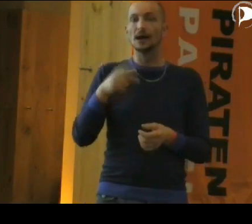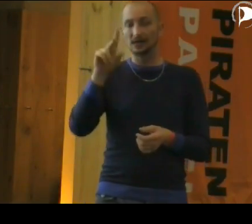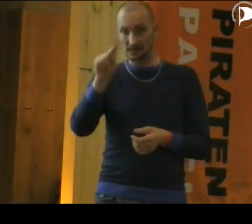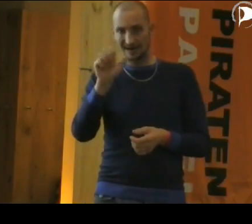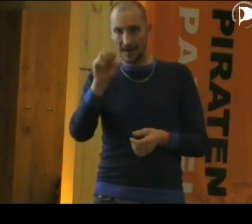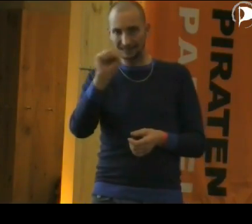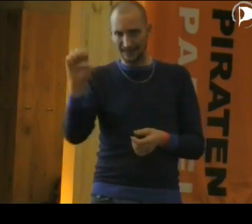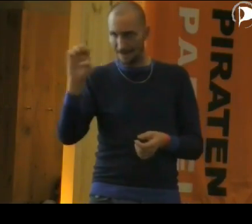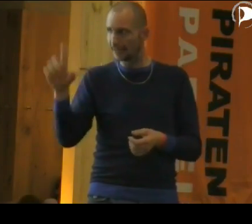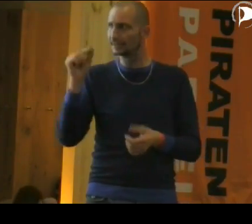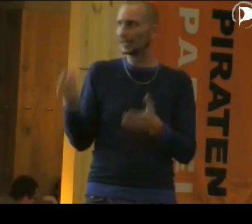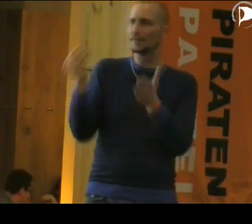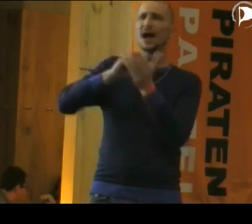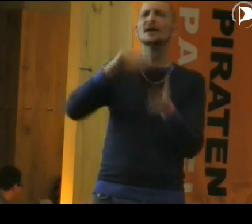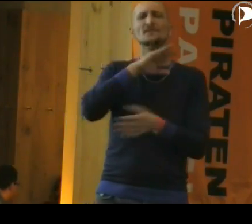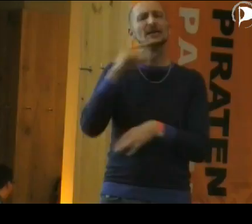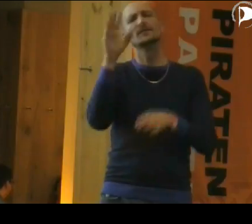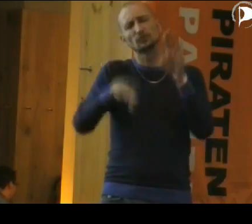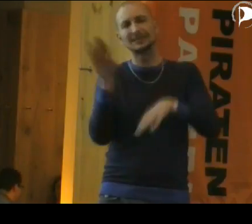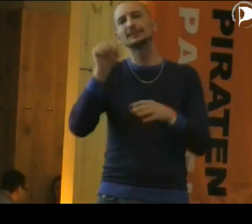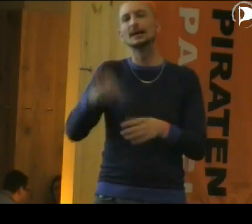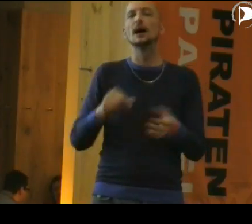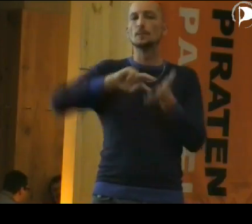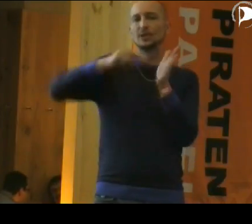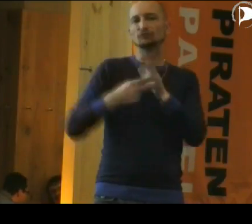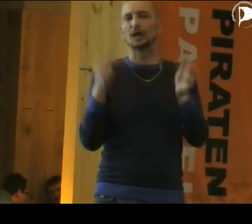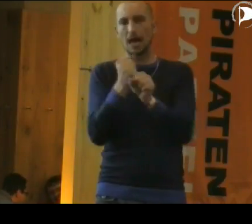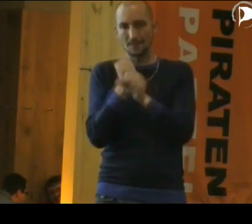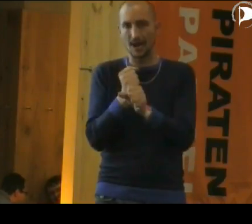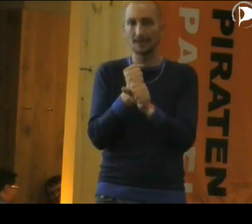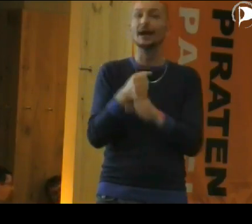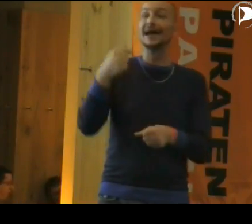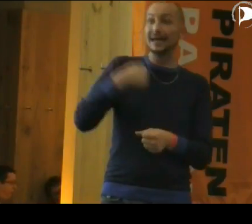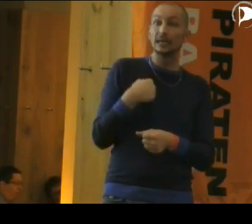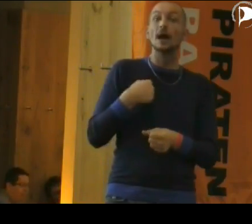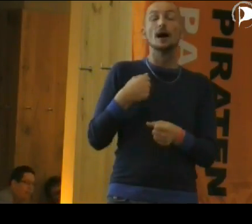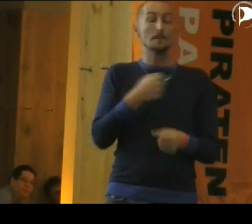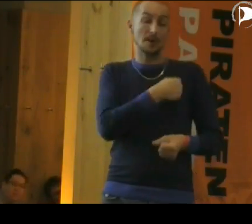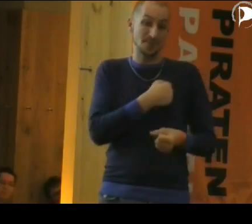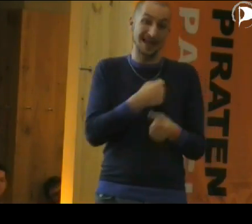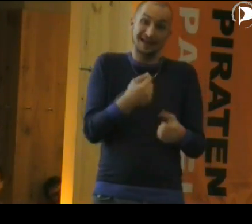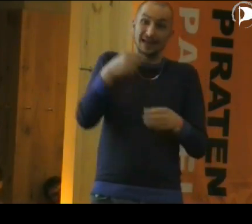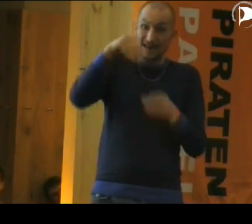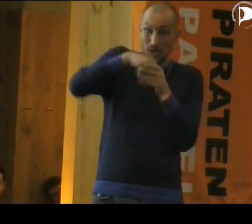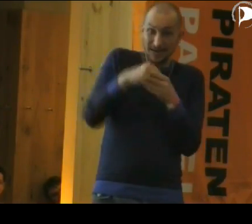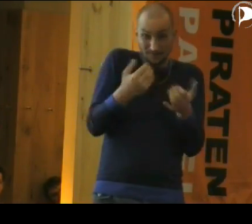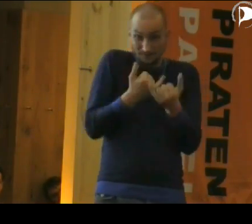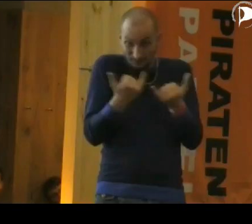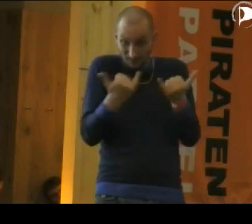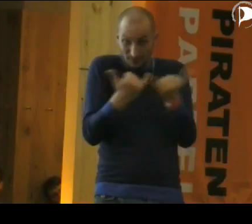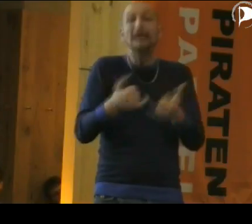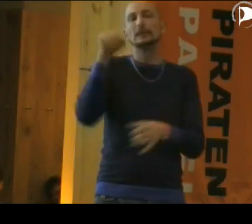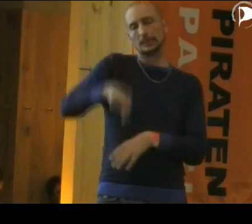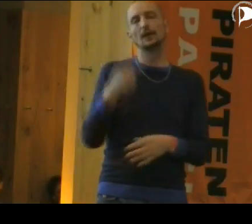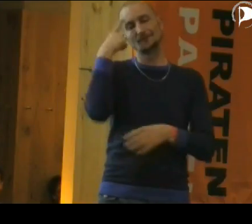organisatorischen politische arbeit geleistet ich weiß nicht die partei tickt ich kenne viele leute so mode land also auf bundes-